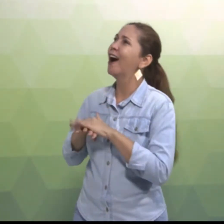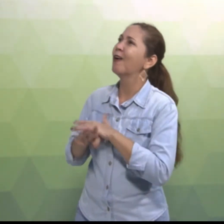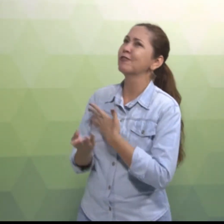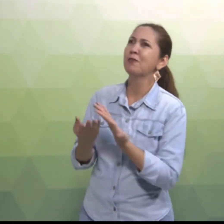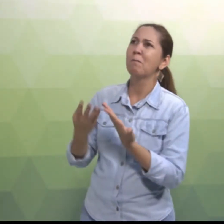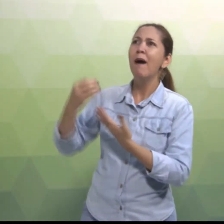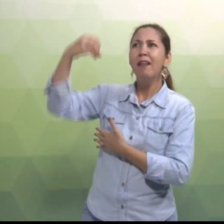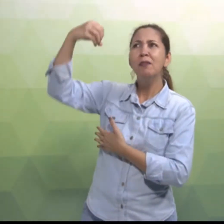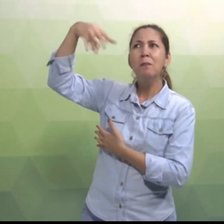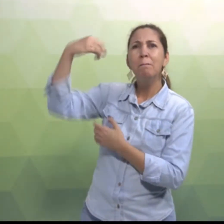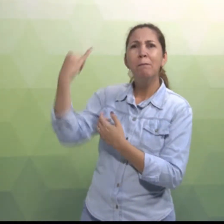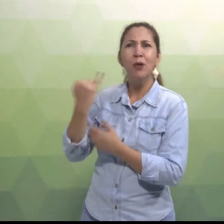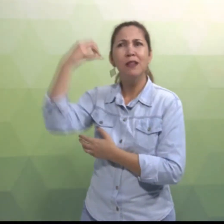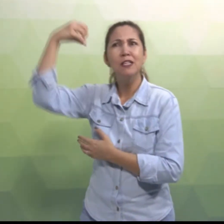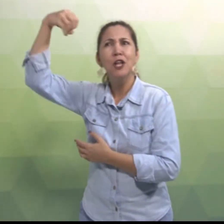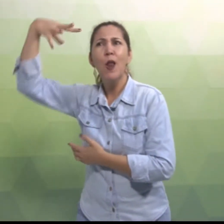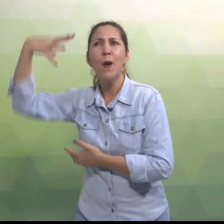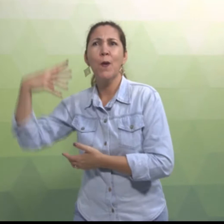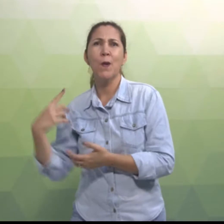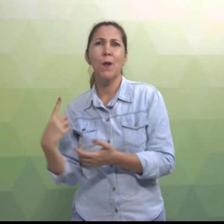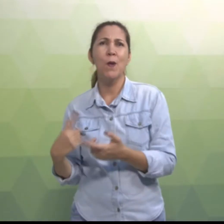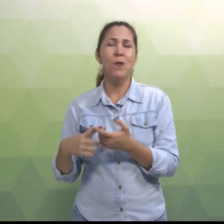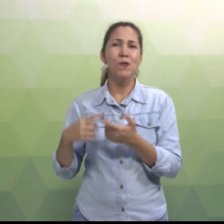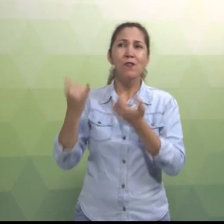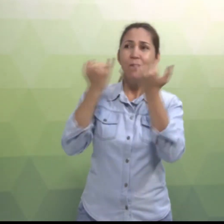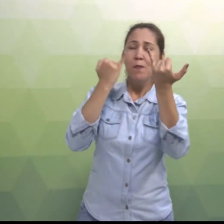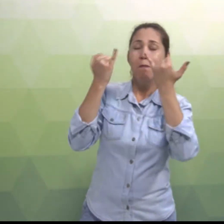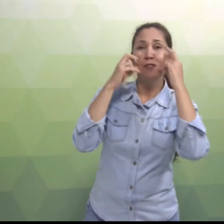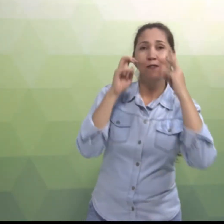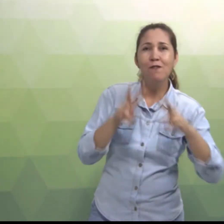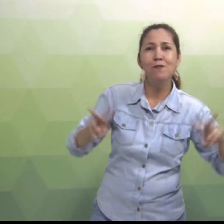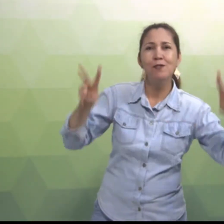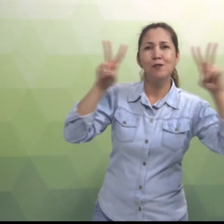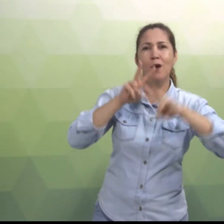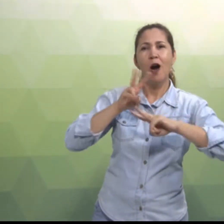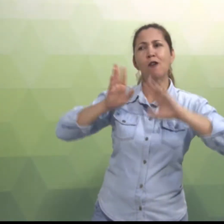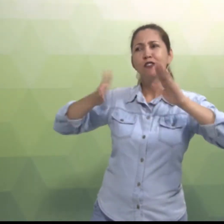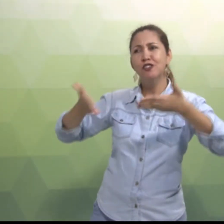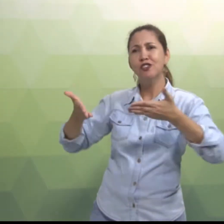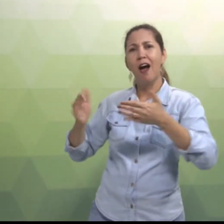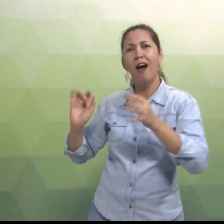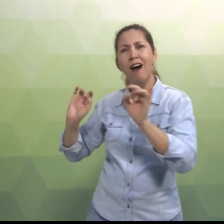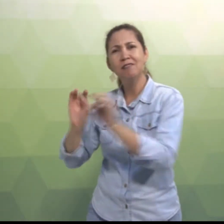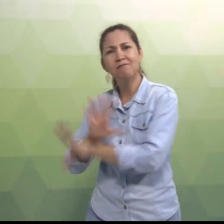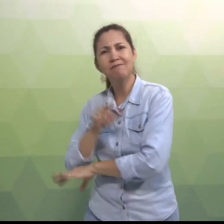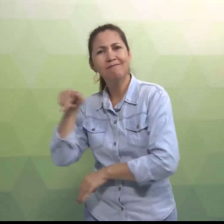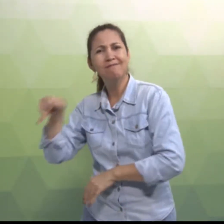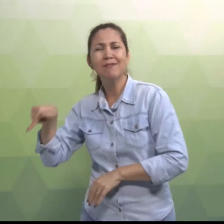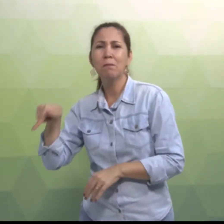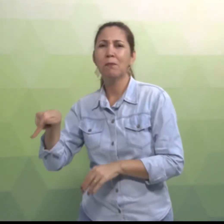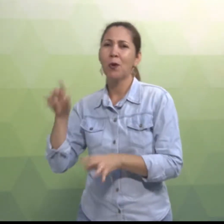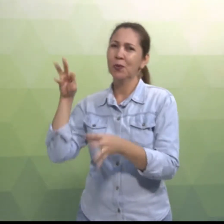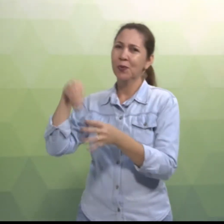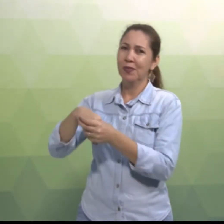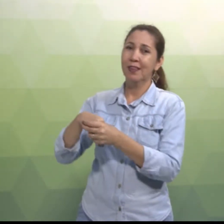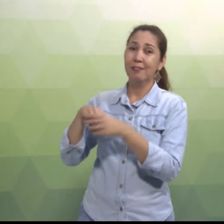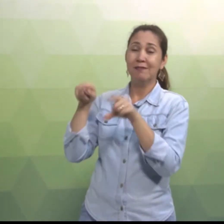a cultura, o jeito, questões como a importância da luz. Então, são situações já inerentes